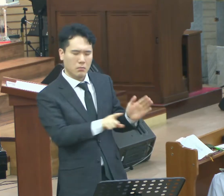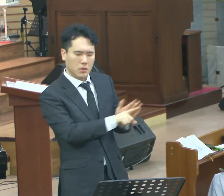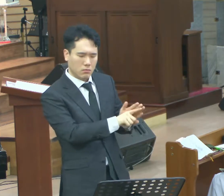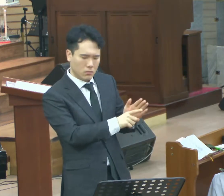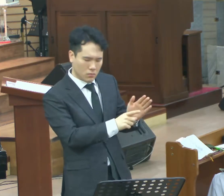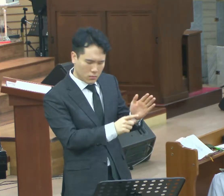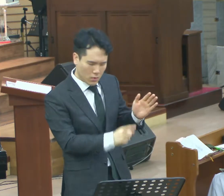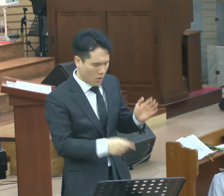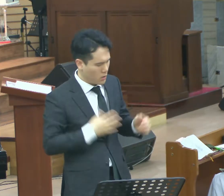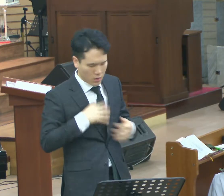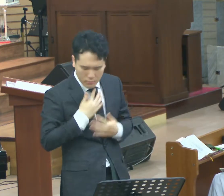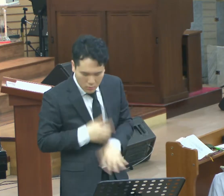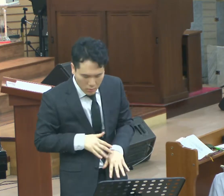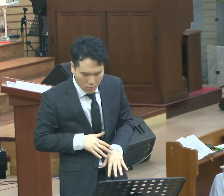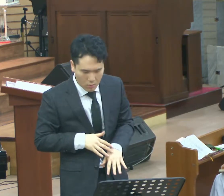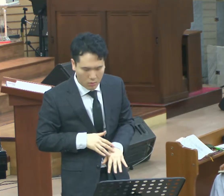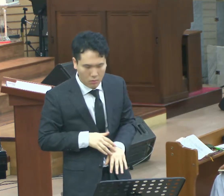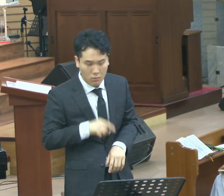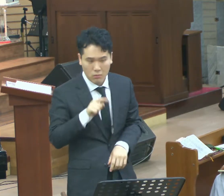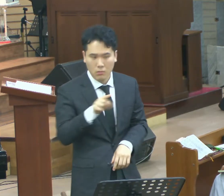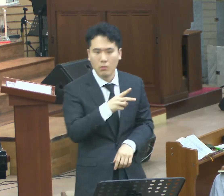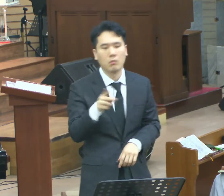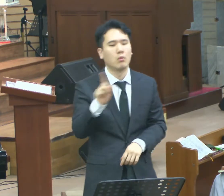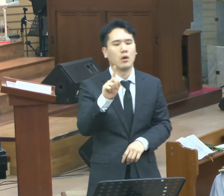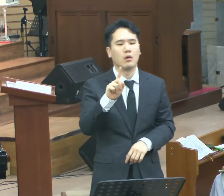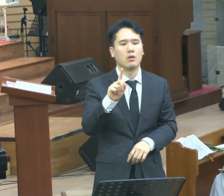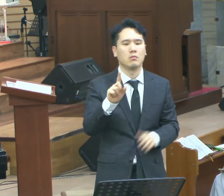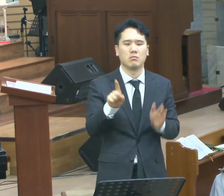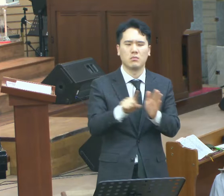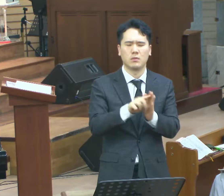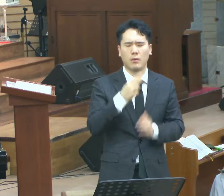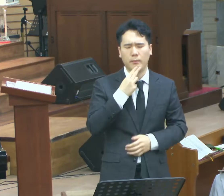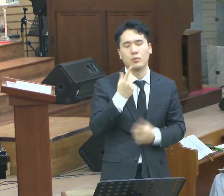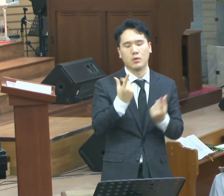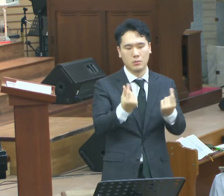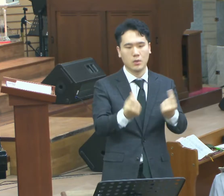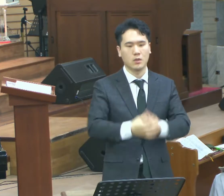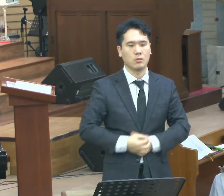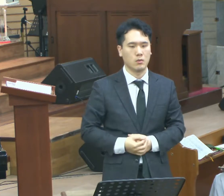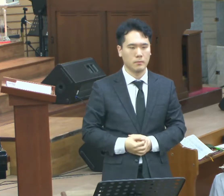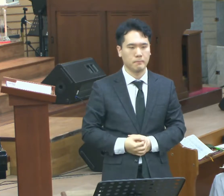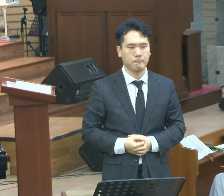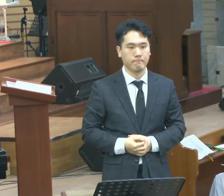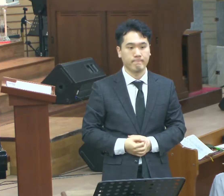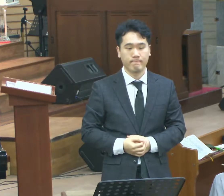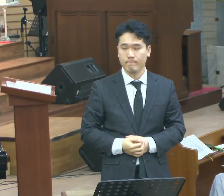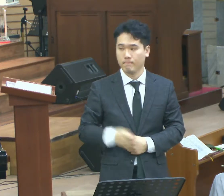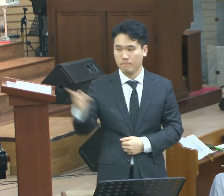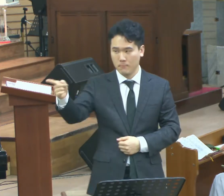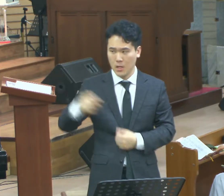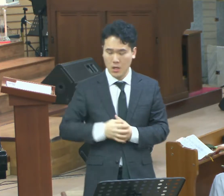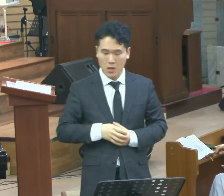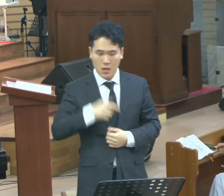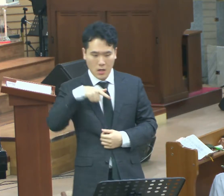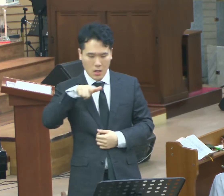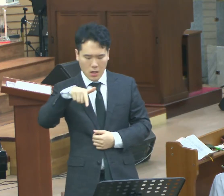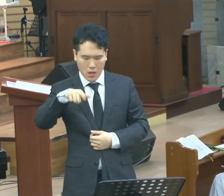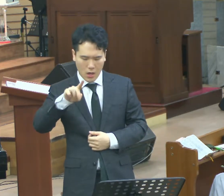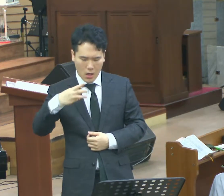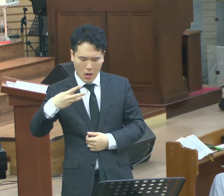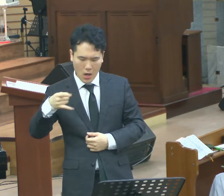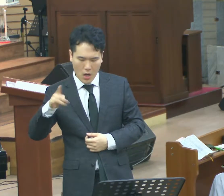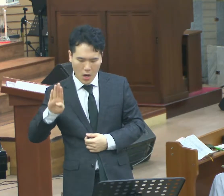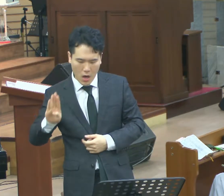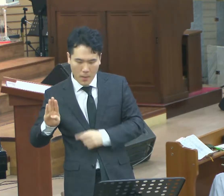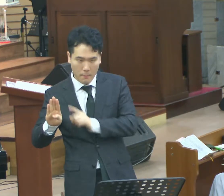거예요. 45년 전에 만났던 아이만과 세세와 달메를 살려주신